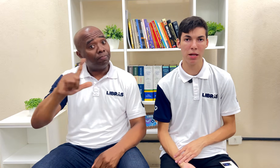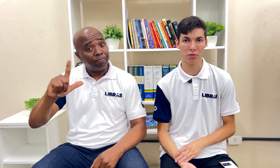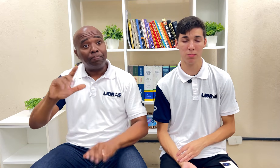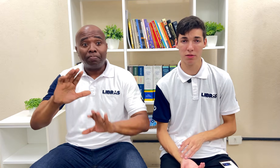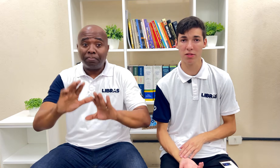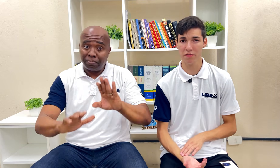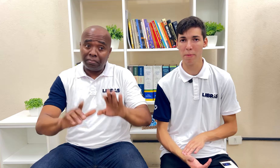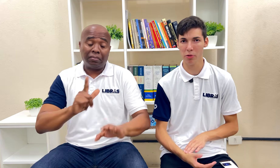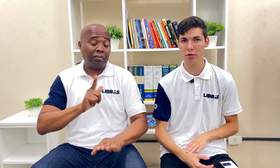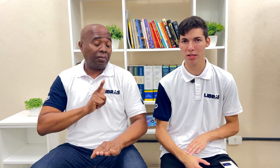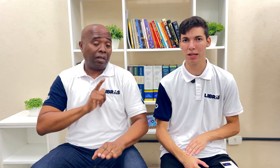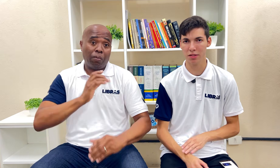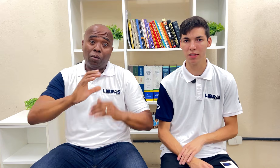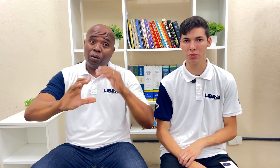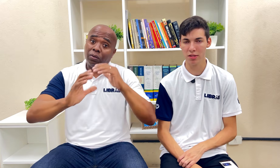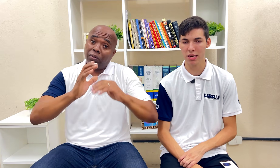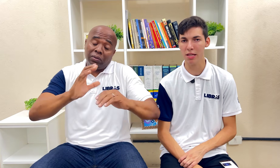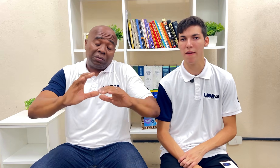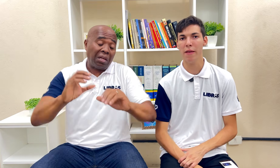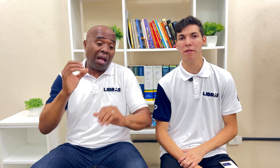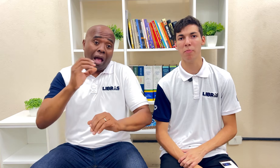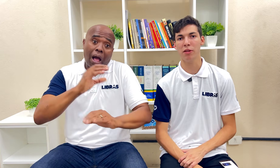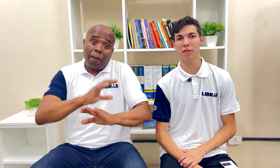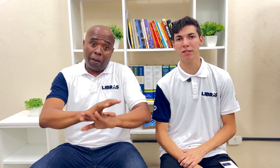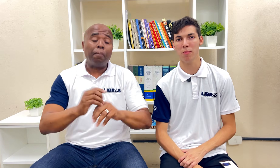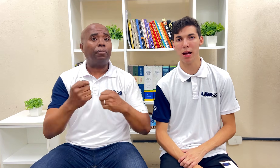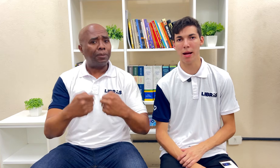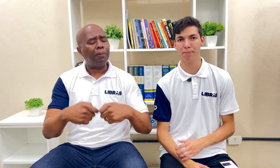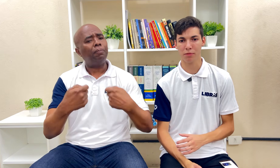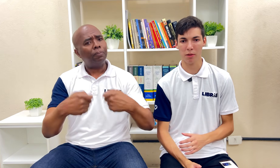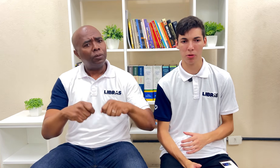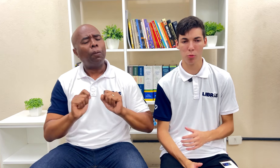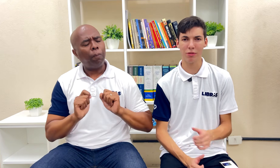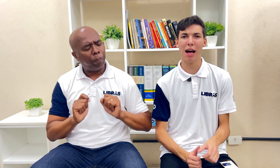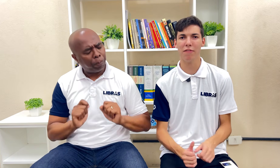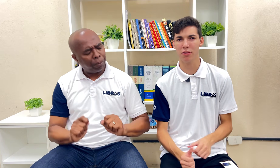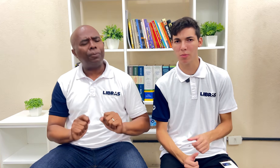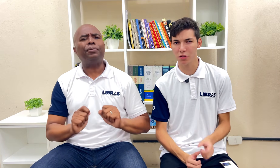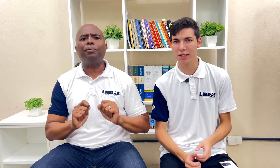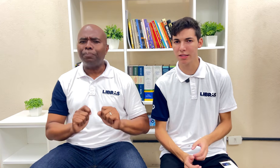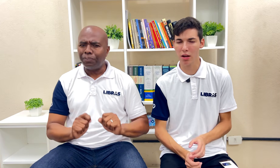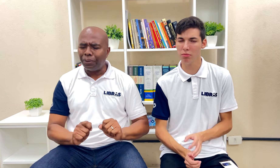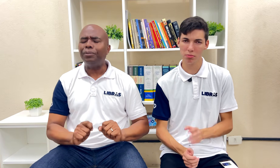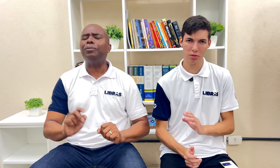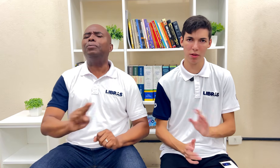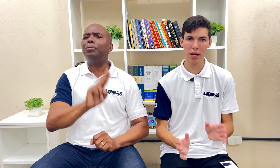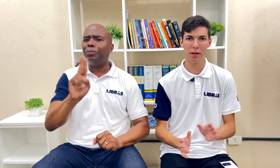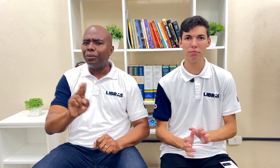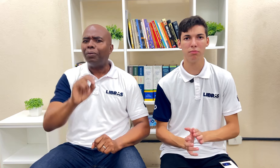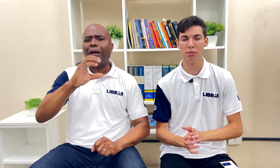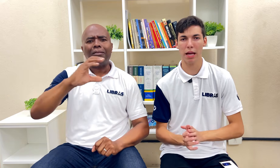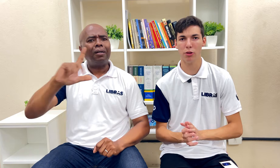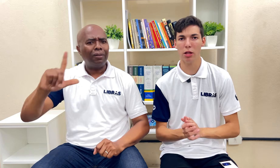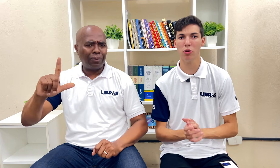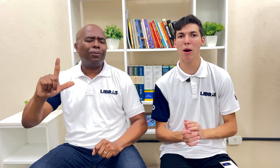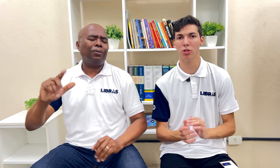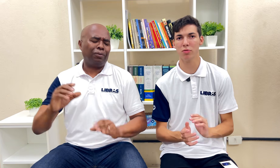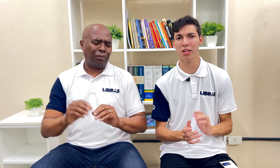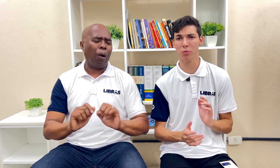menos, mas você vai poder usar classificadores ali. Vai poder vai poder mudar, fazer uma modificação. Isso é normal de acontecer em músicas